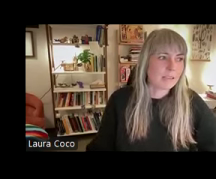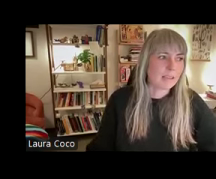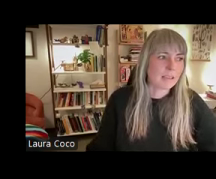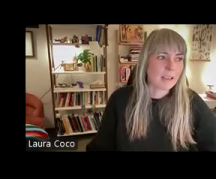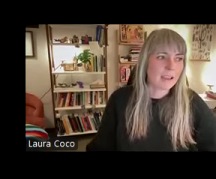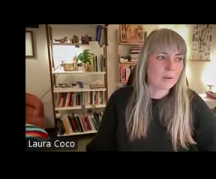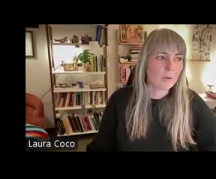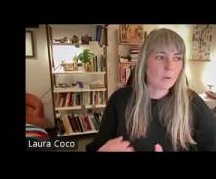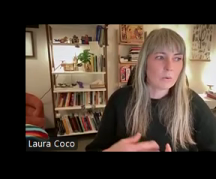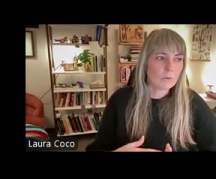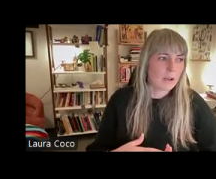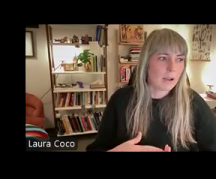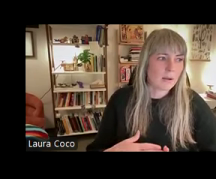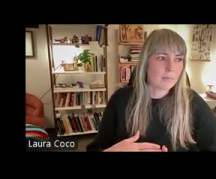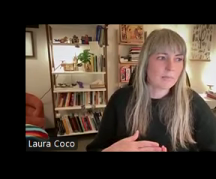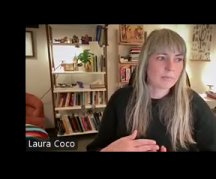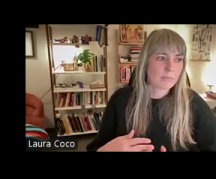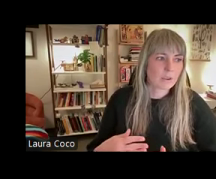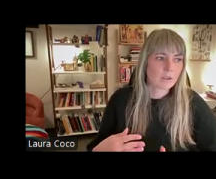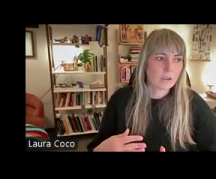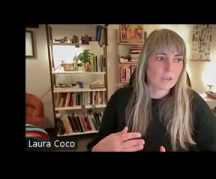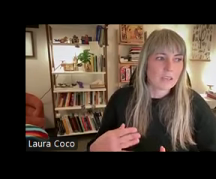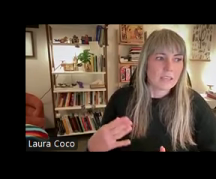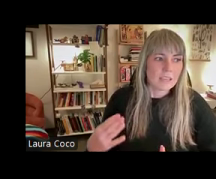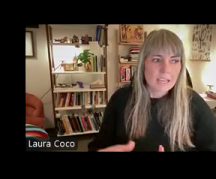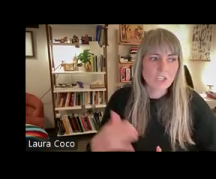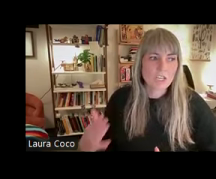por ejemplo. Podemos ver aquí que